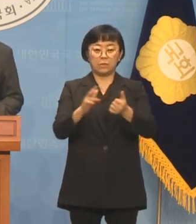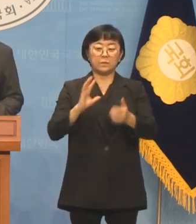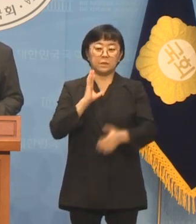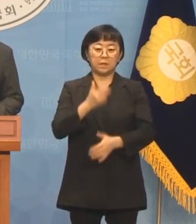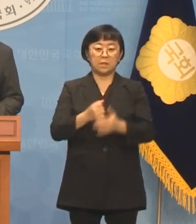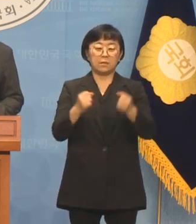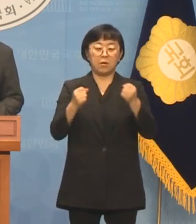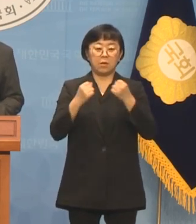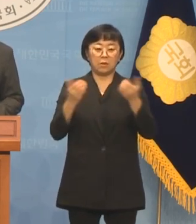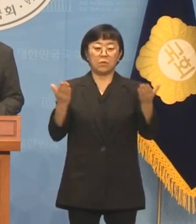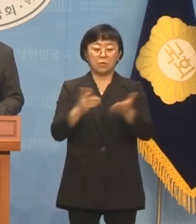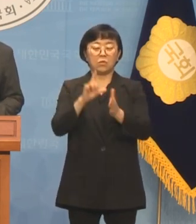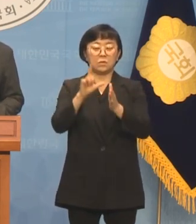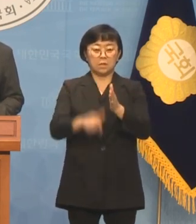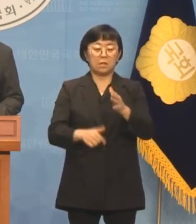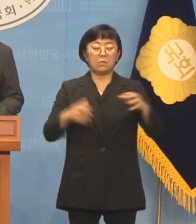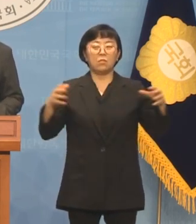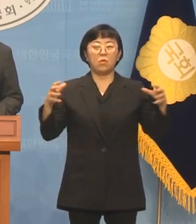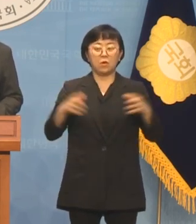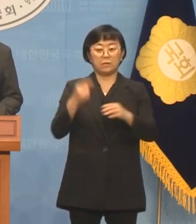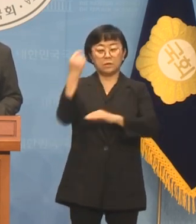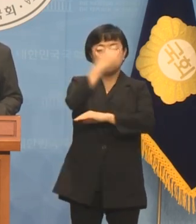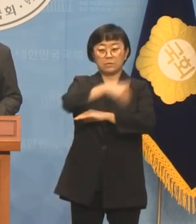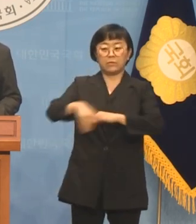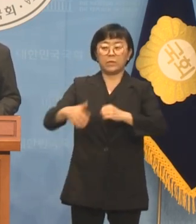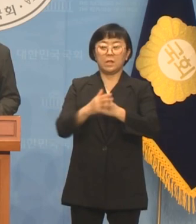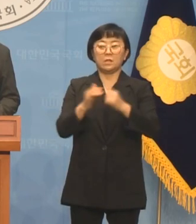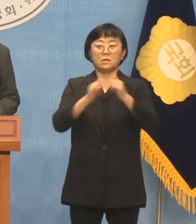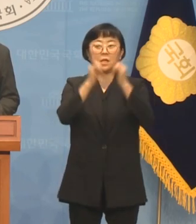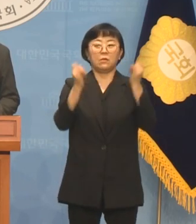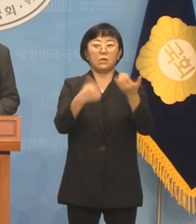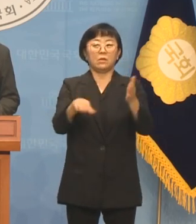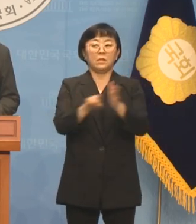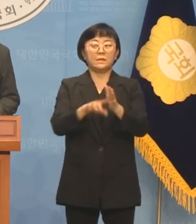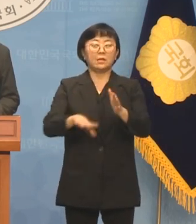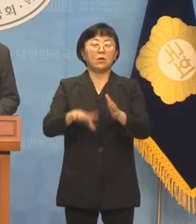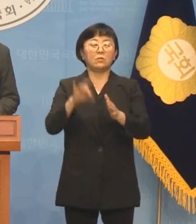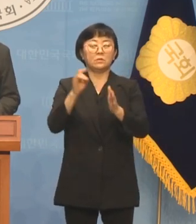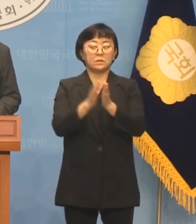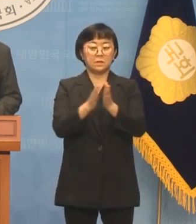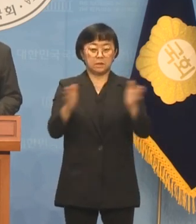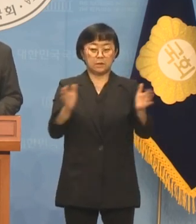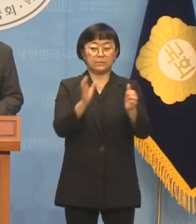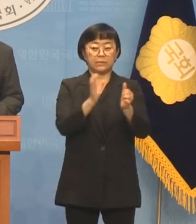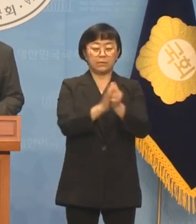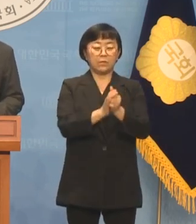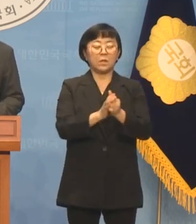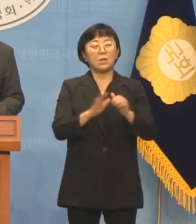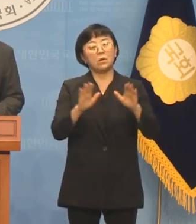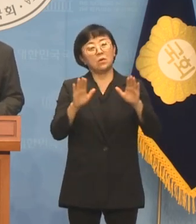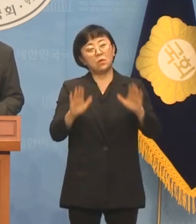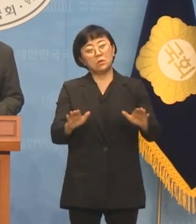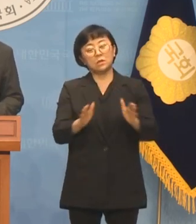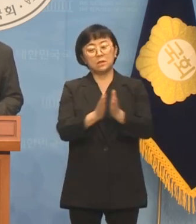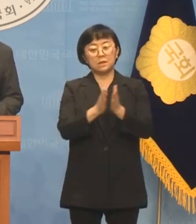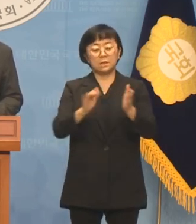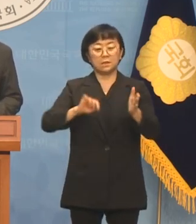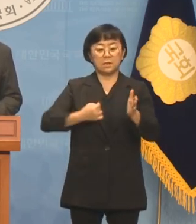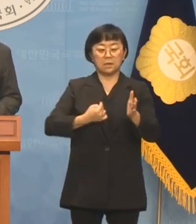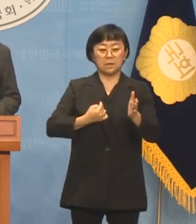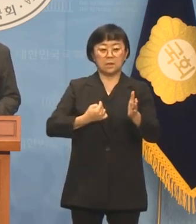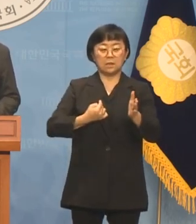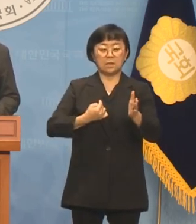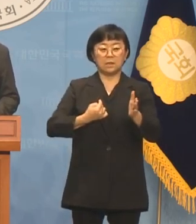시간 등을 복합적으로 설계해서 돌봄 사회를 향한 첫걸음을 시작할 것입니다. 오늘은 그 시작으로 자기 돌봄과